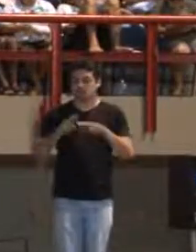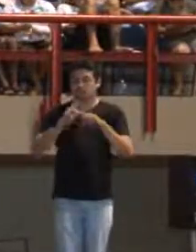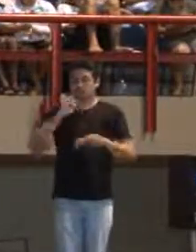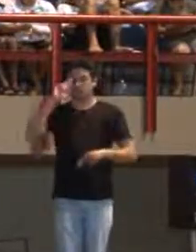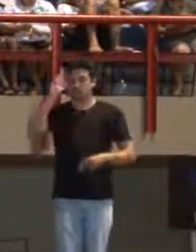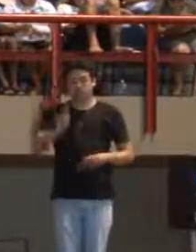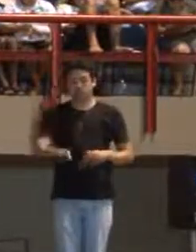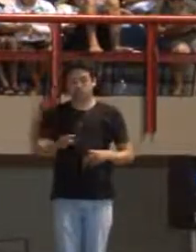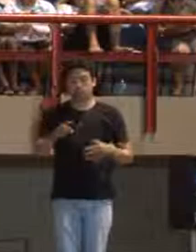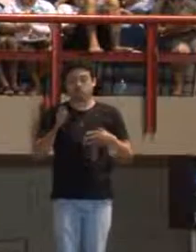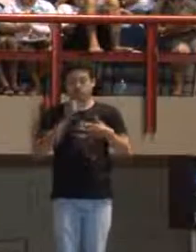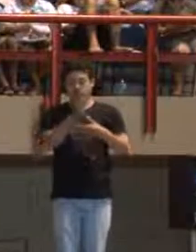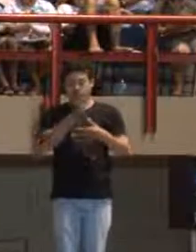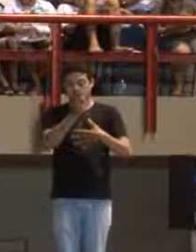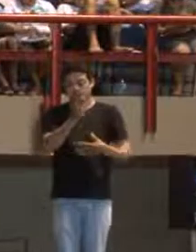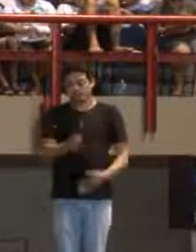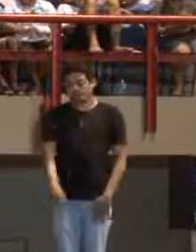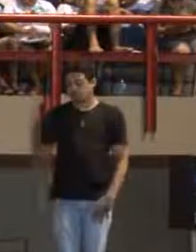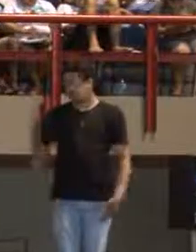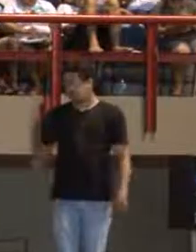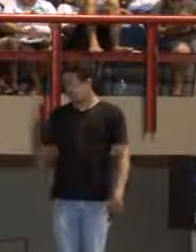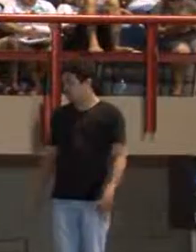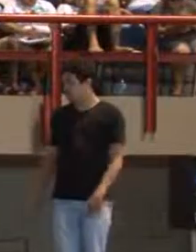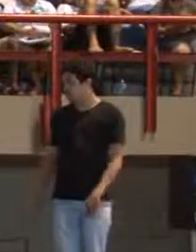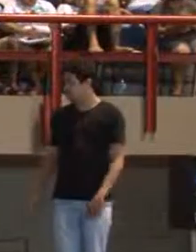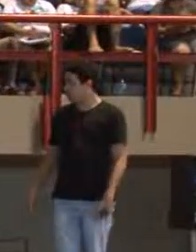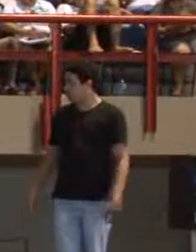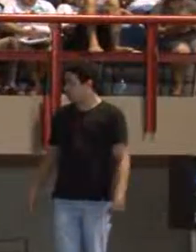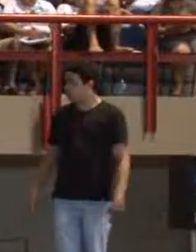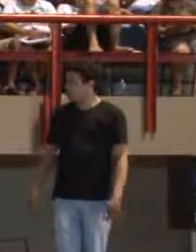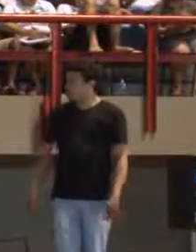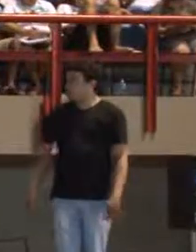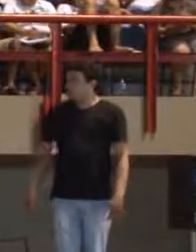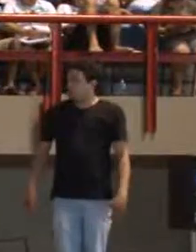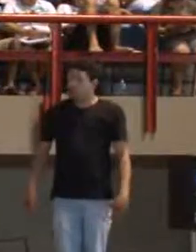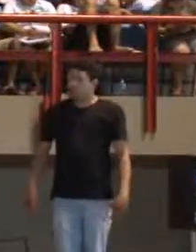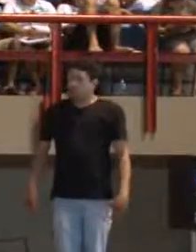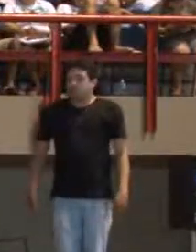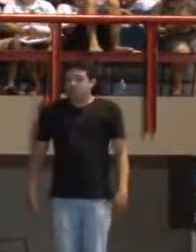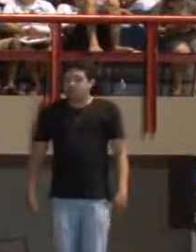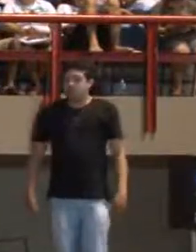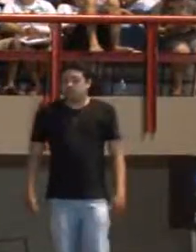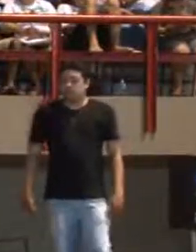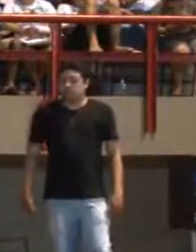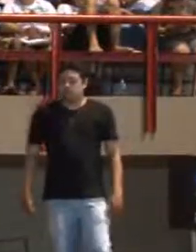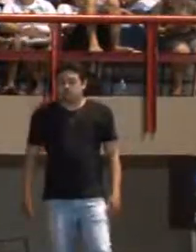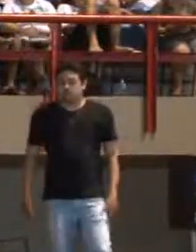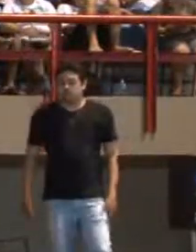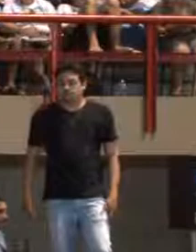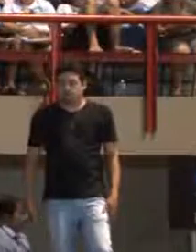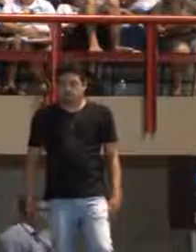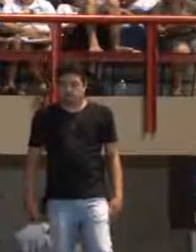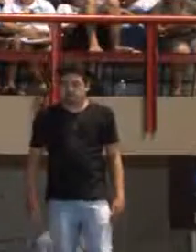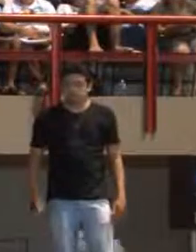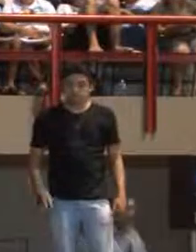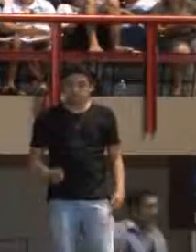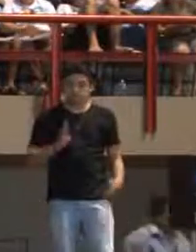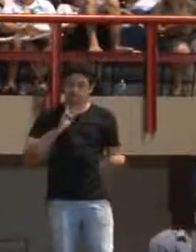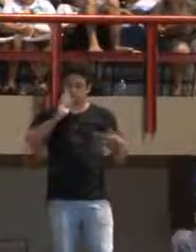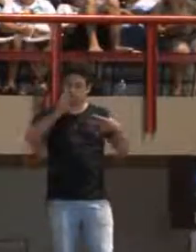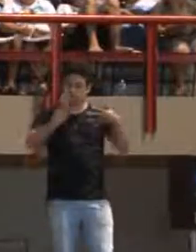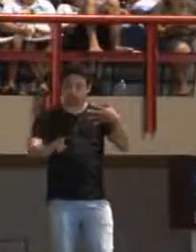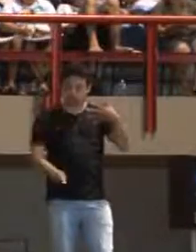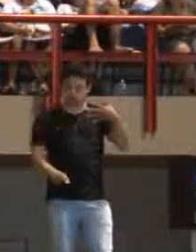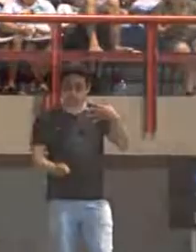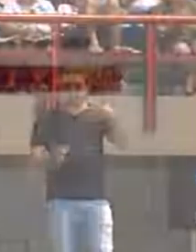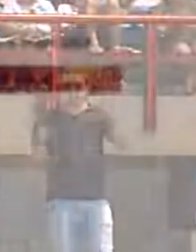da terceira questão também é o item A, tá? Deixa eu colocar aqui o gabarito das demais questões